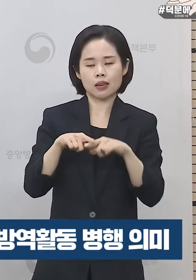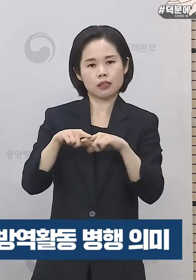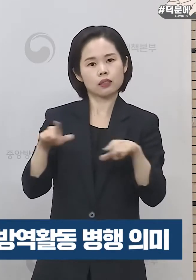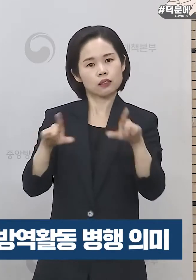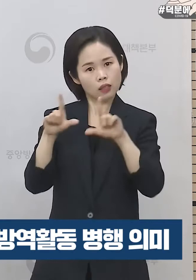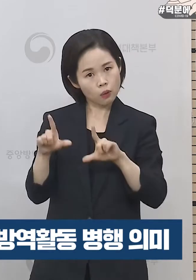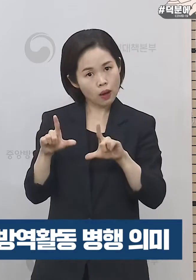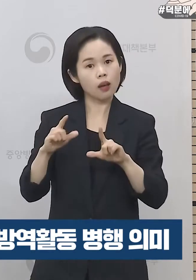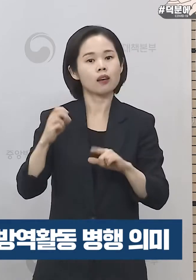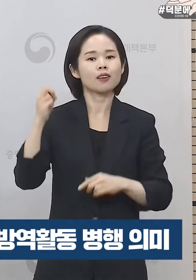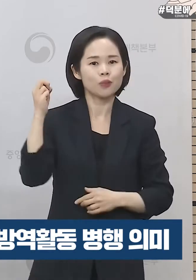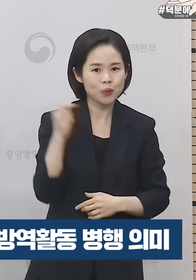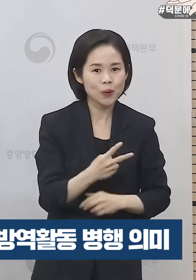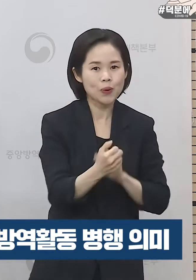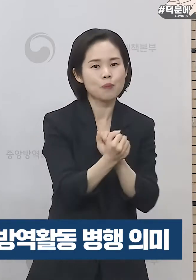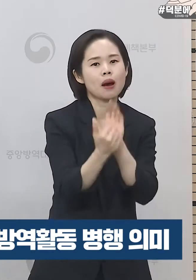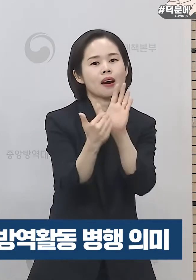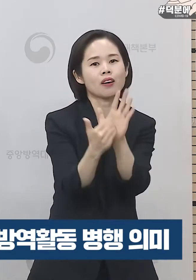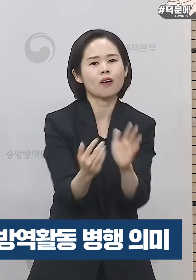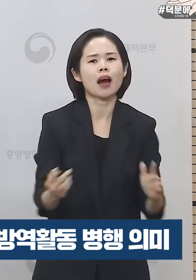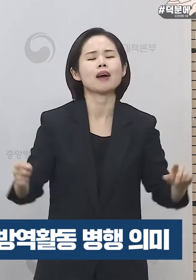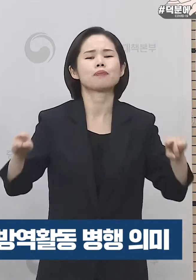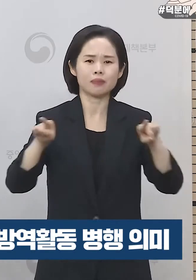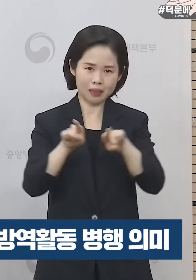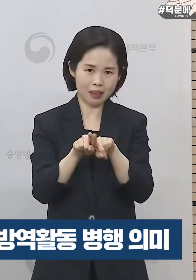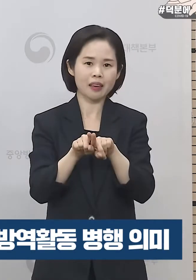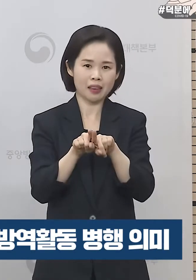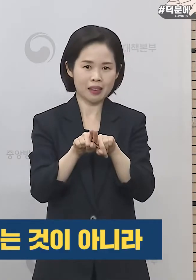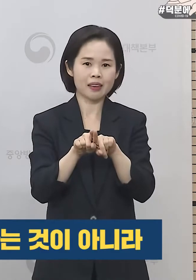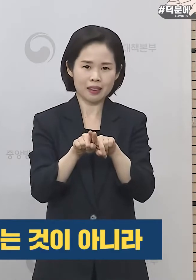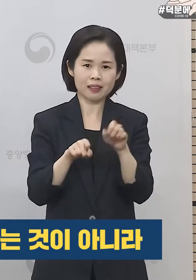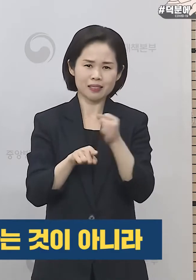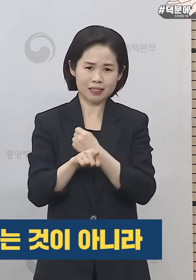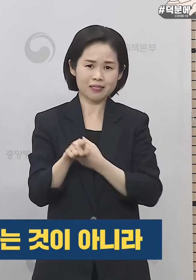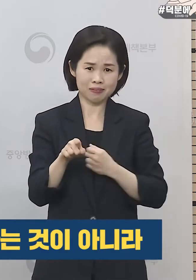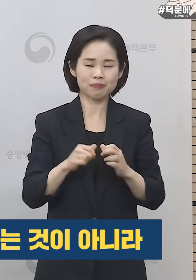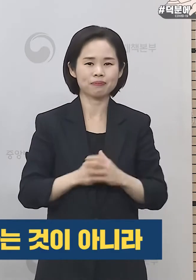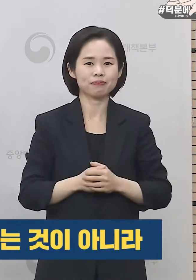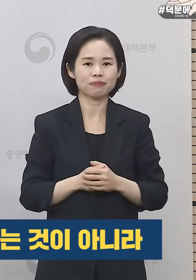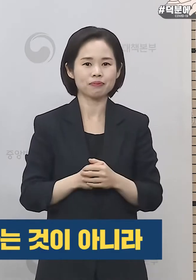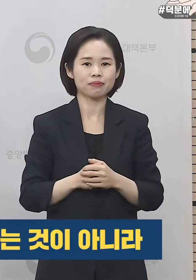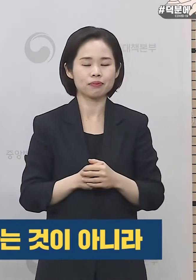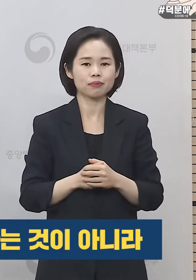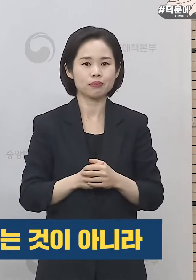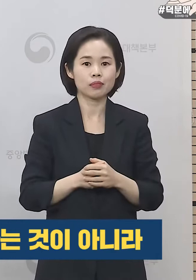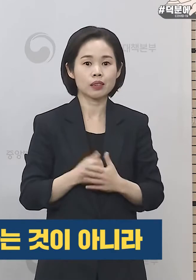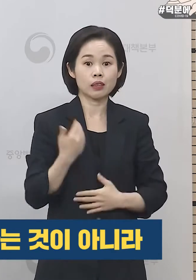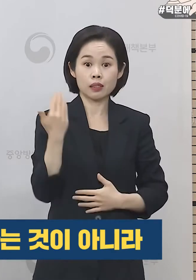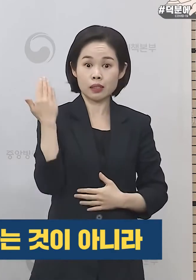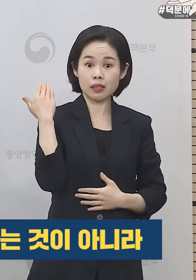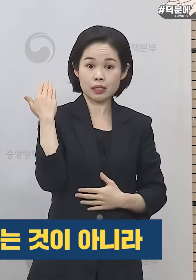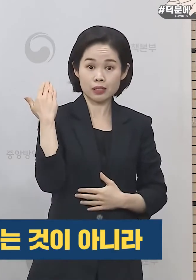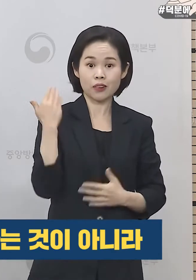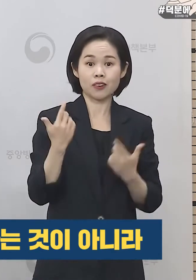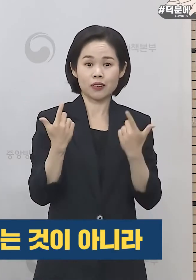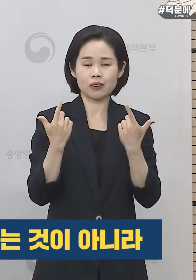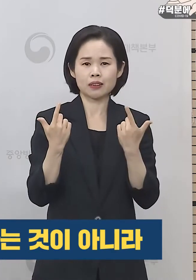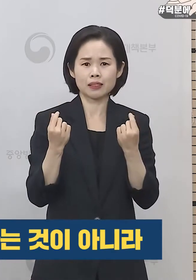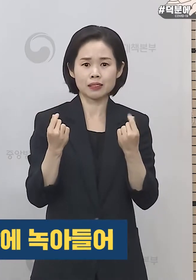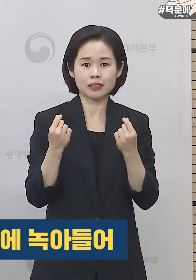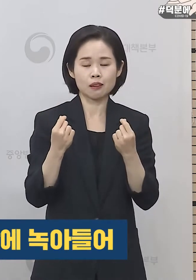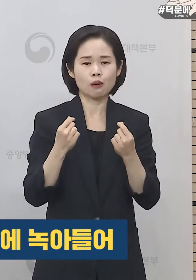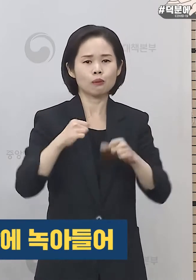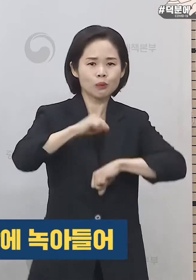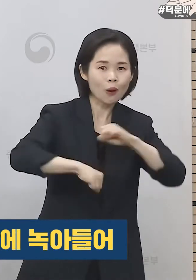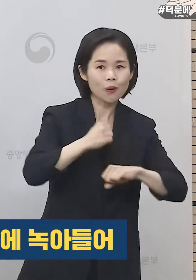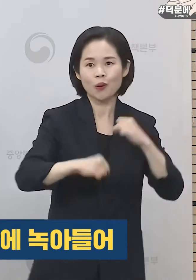가운데 방역활동을 병행한다는 의미입니다 이는 기존과 같은 일상으로 돌아가는 것이 아니라